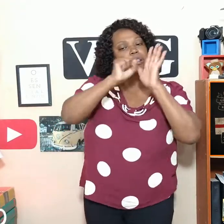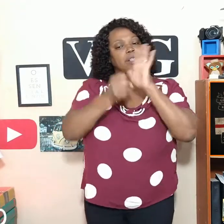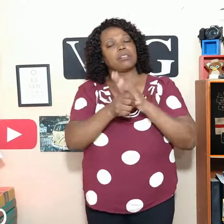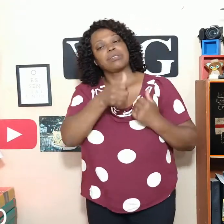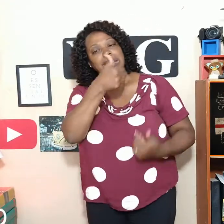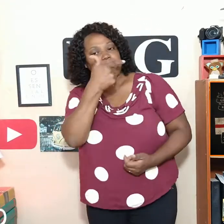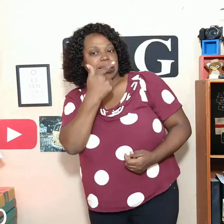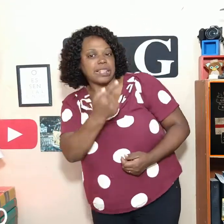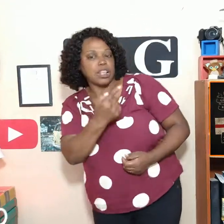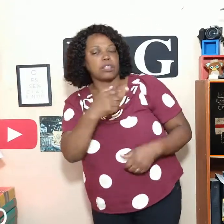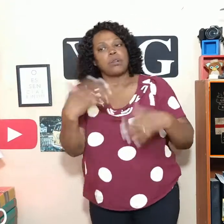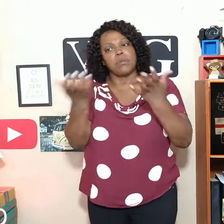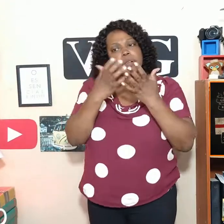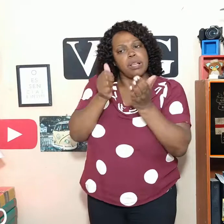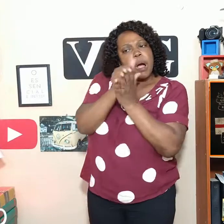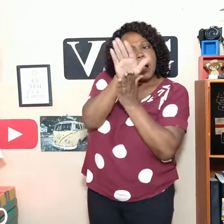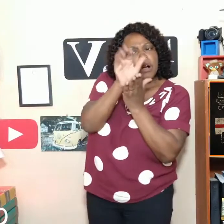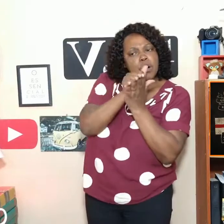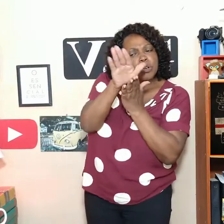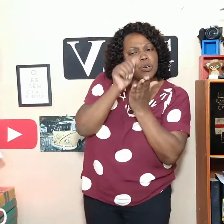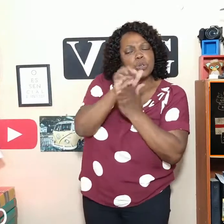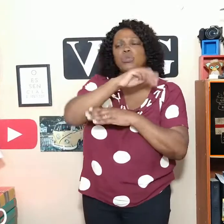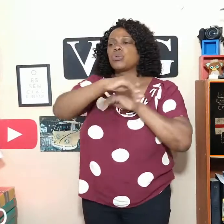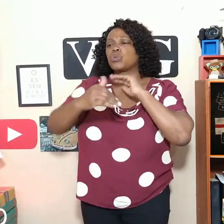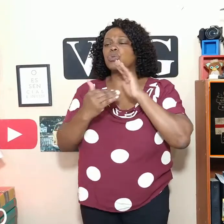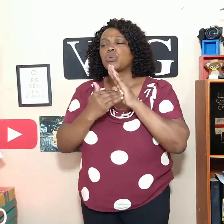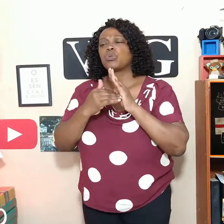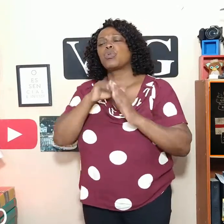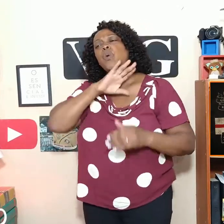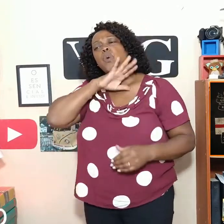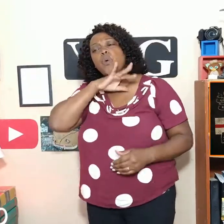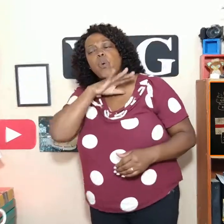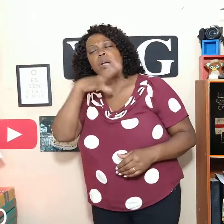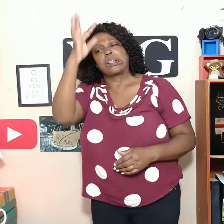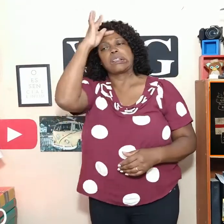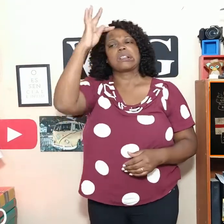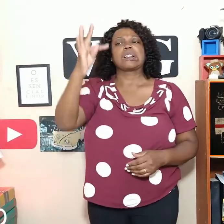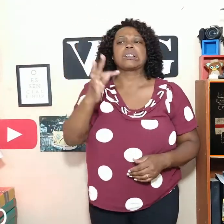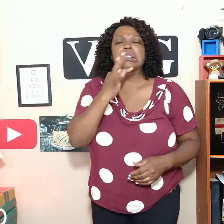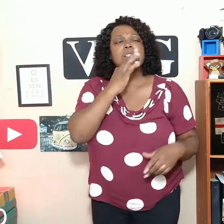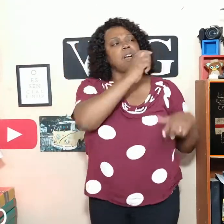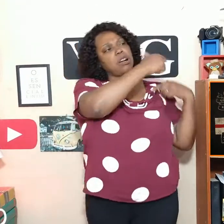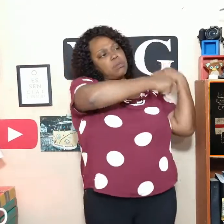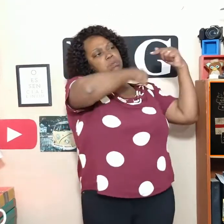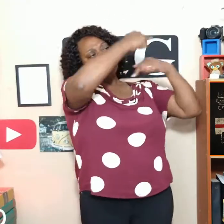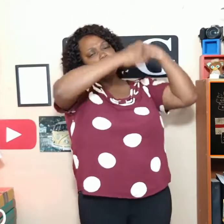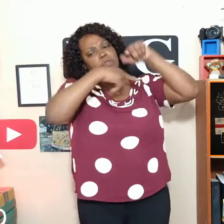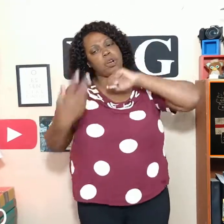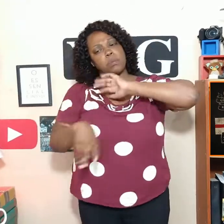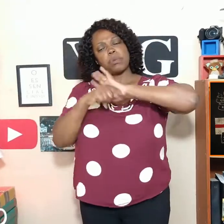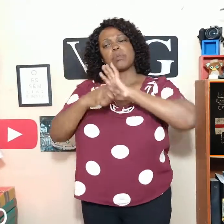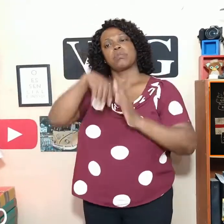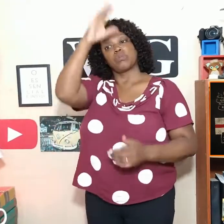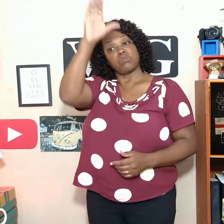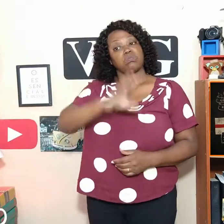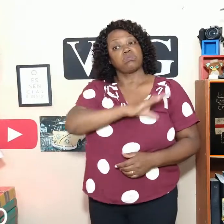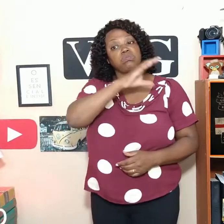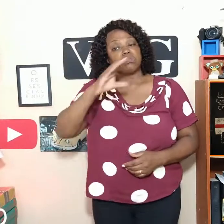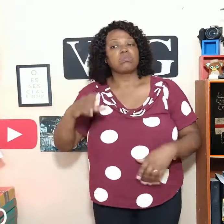os puritanos buscavam eliminar tudo que consideravam papista, ou seja, tradições e heranças culturais do catolicismo.